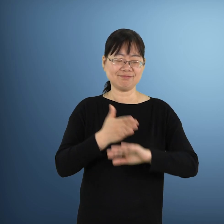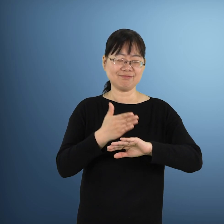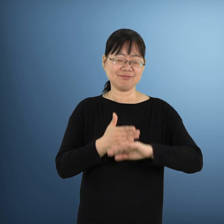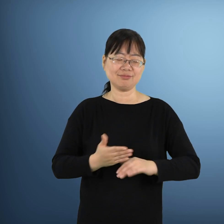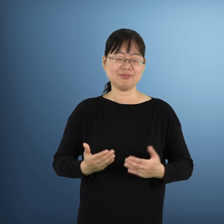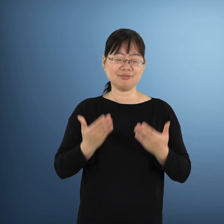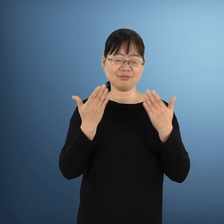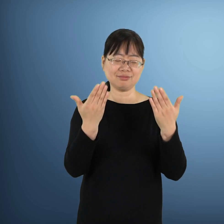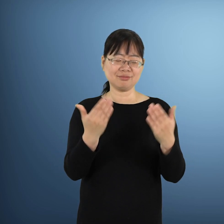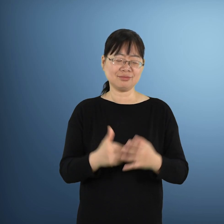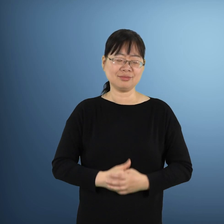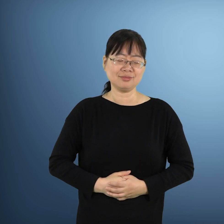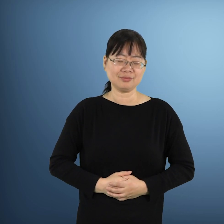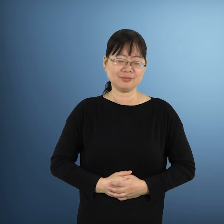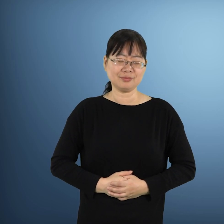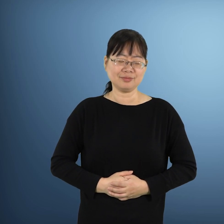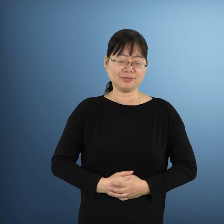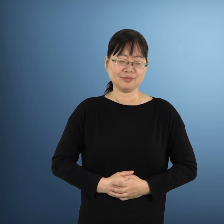감사합니다.